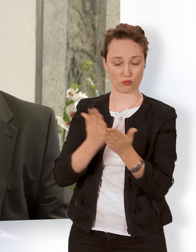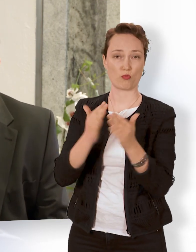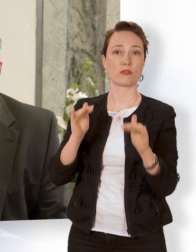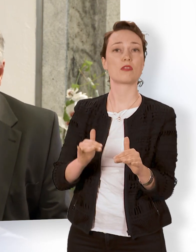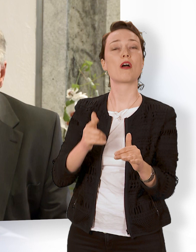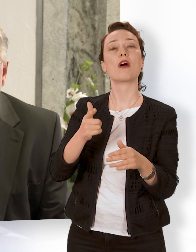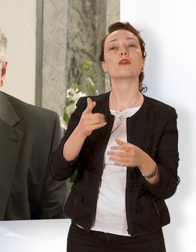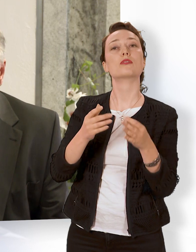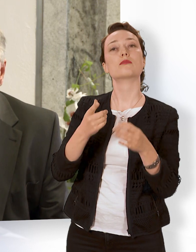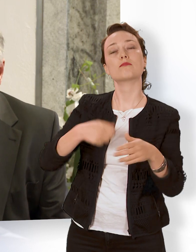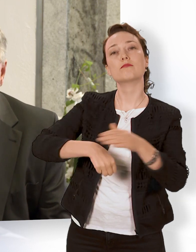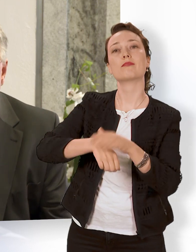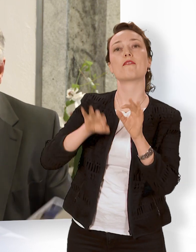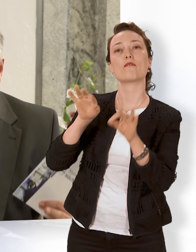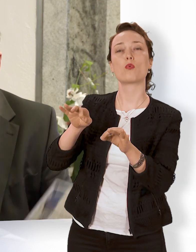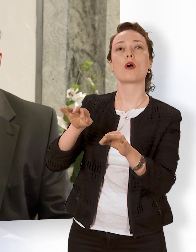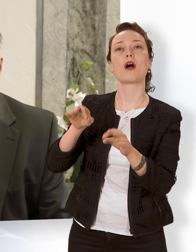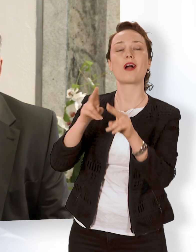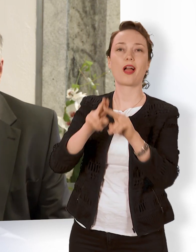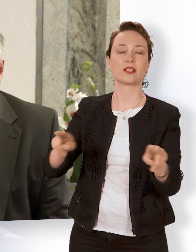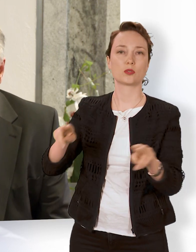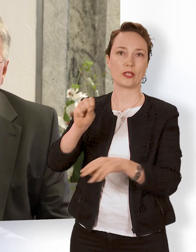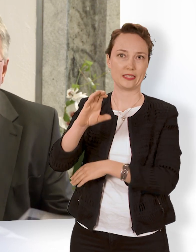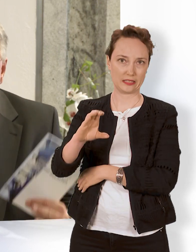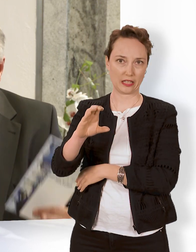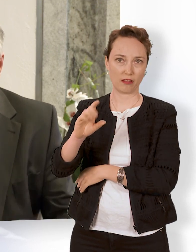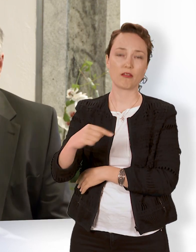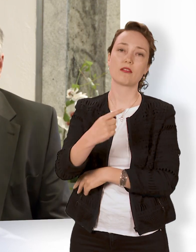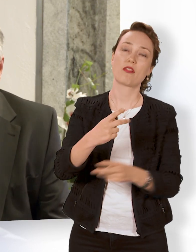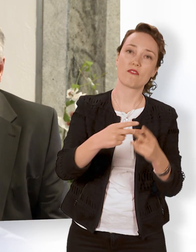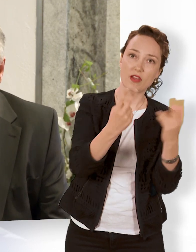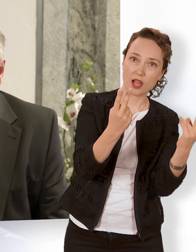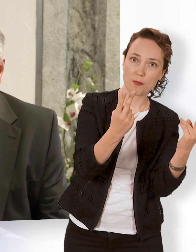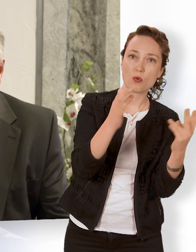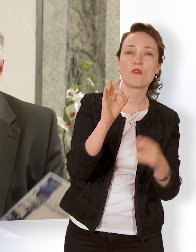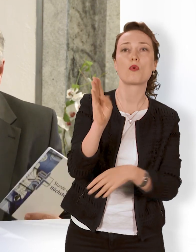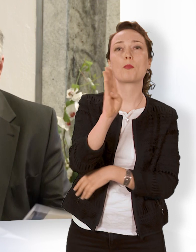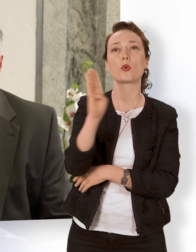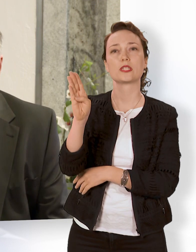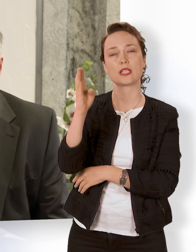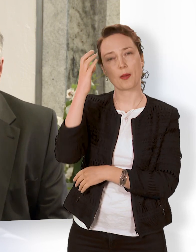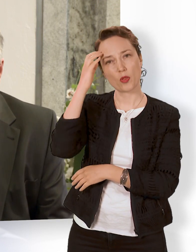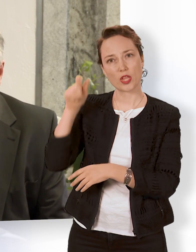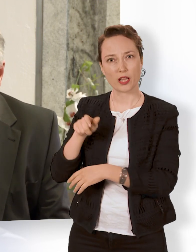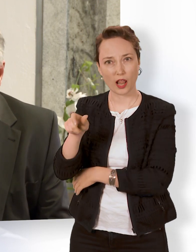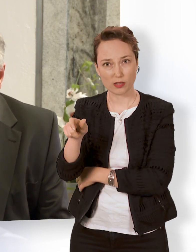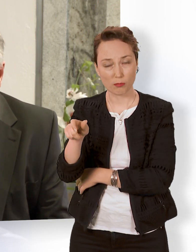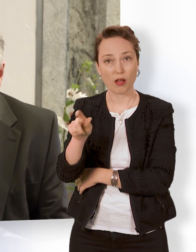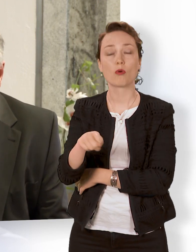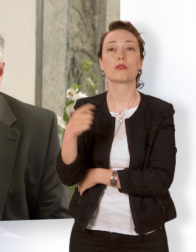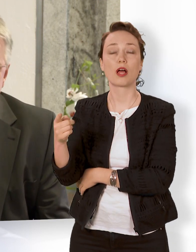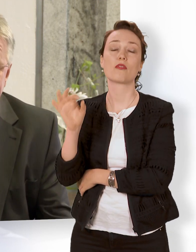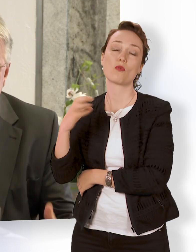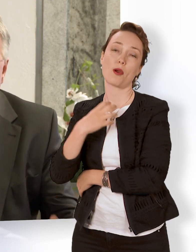den Karlsruher SC, für Freiburg, für Borussia Mönchengladbach, aber eben auch für Bayern